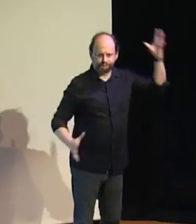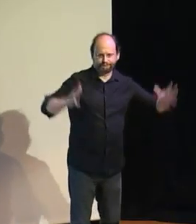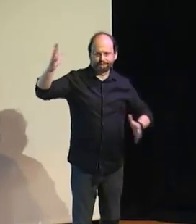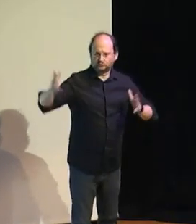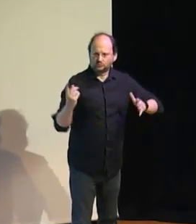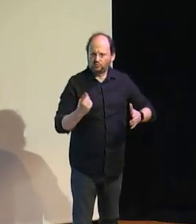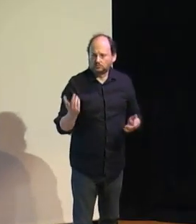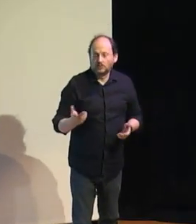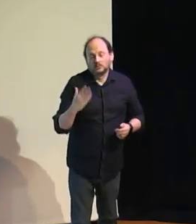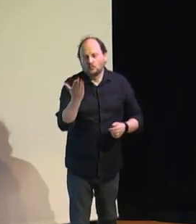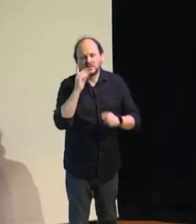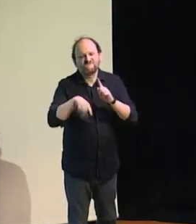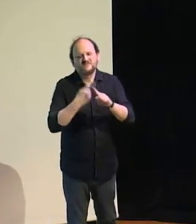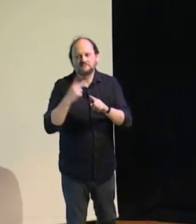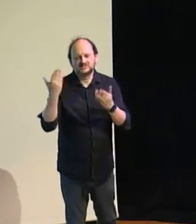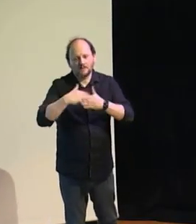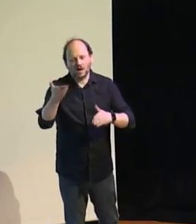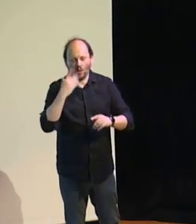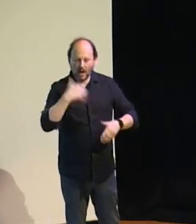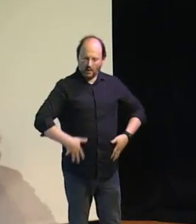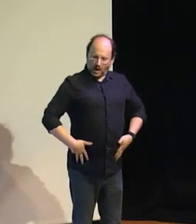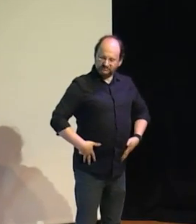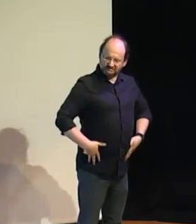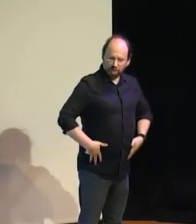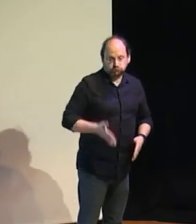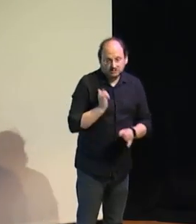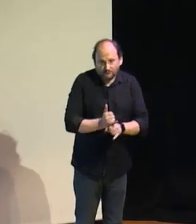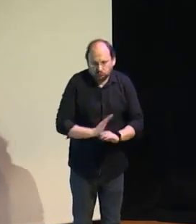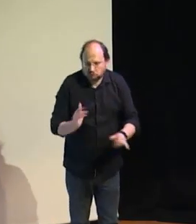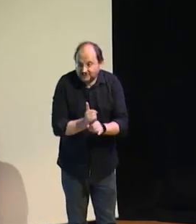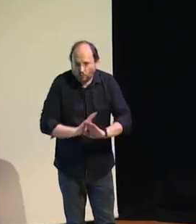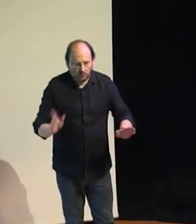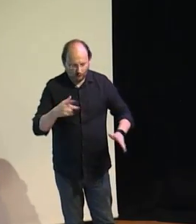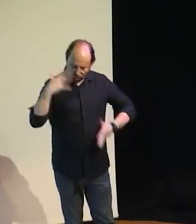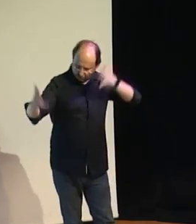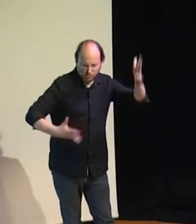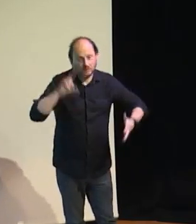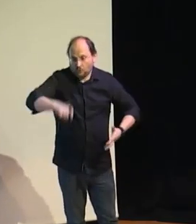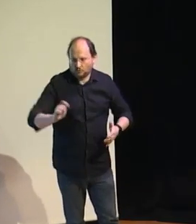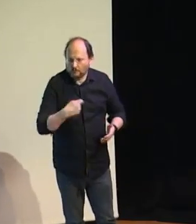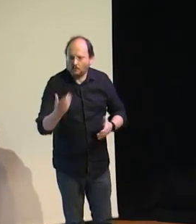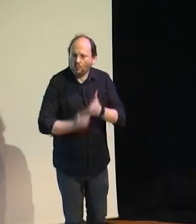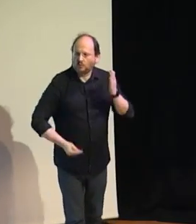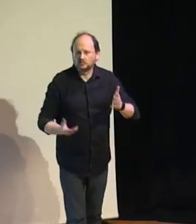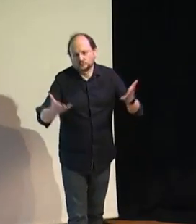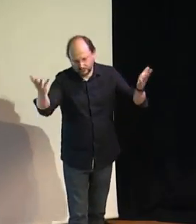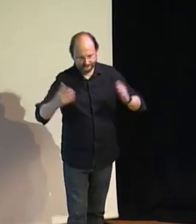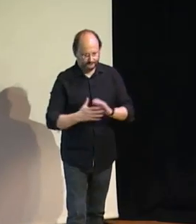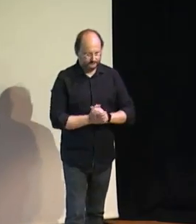ne parlaient pas juste en rangeant les mains dans leur toge, mais voilà, parce qu'on les voit dans les films comme ça, mais c'est complètement faux. Non, non, ils avaient une grande gestualité, bien